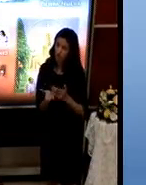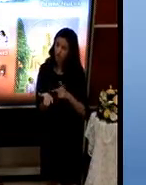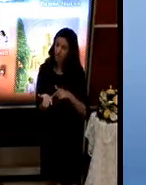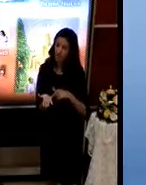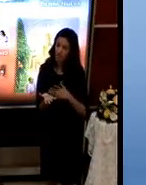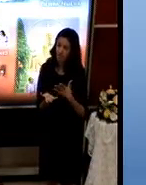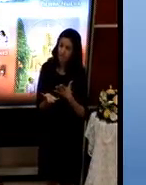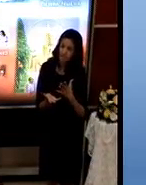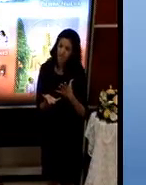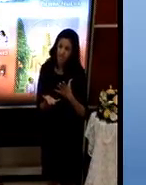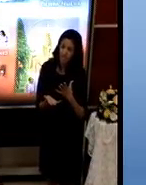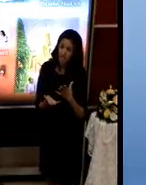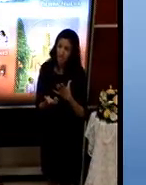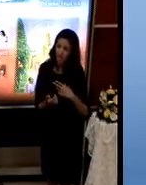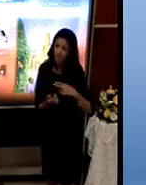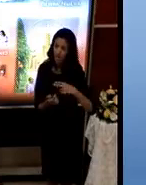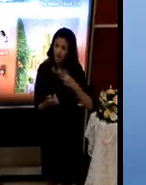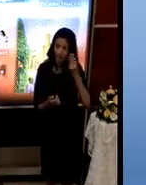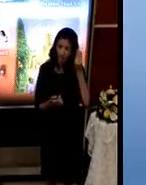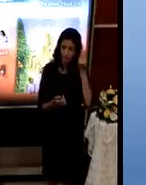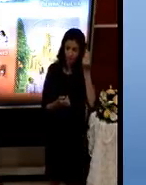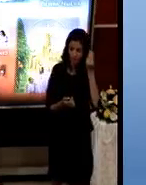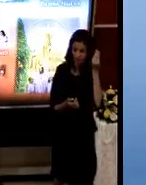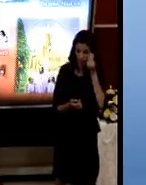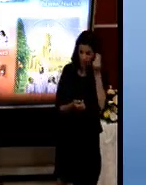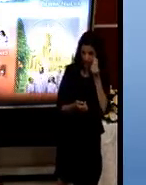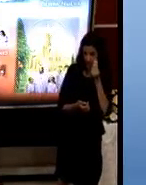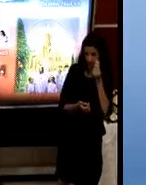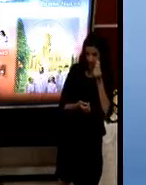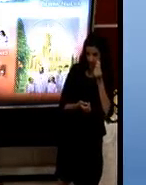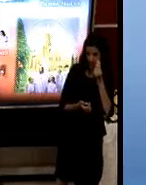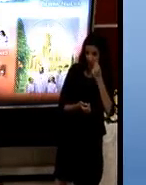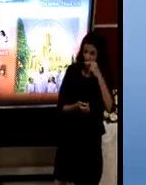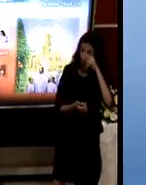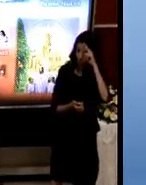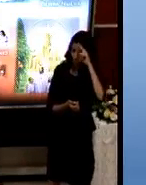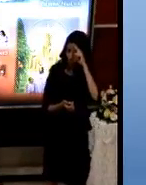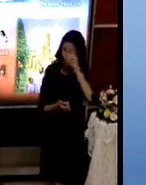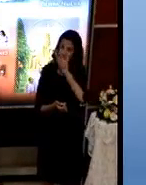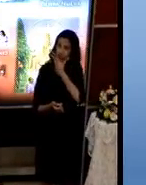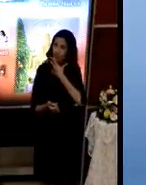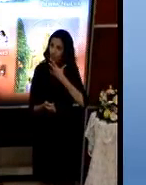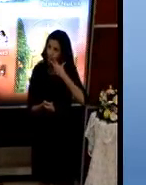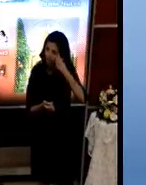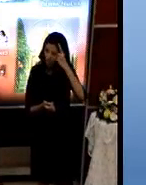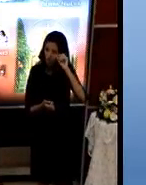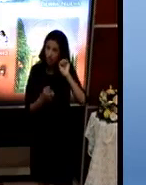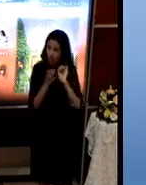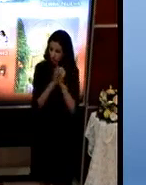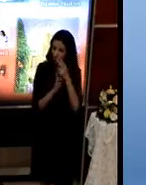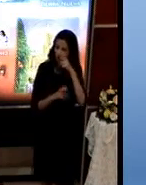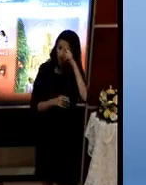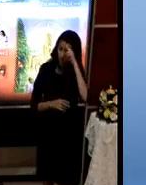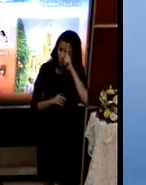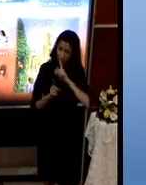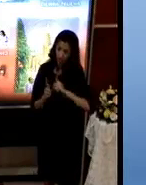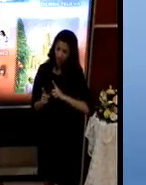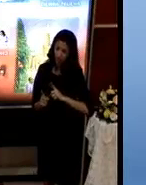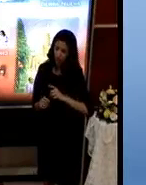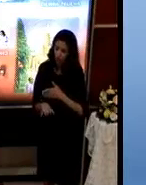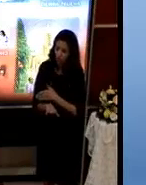puede honrar tanto el sábado como honrar al creador del sábado. Es un día, un